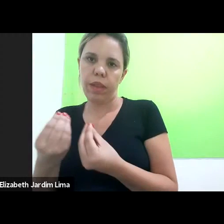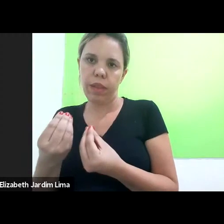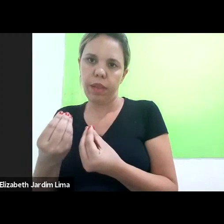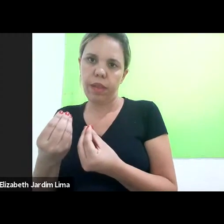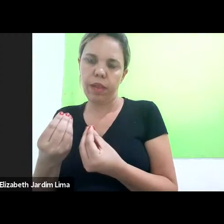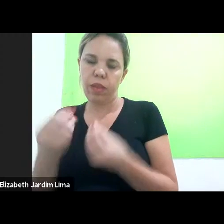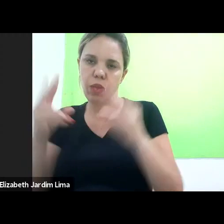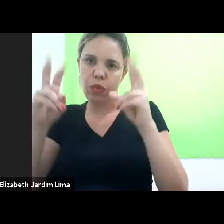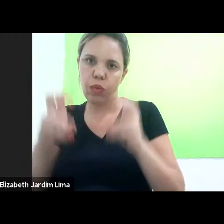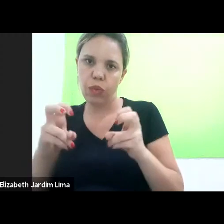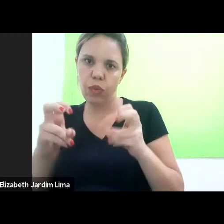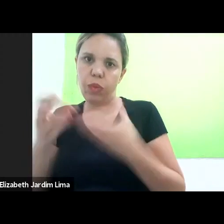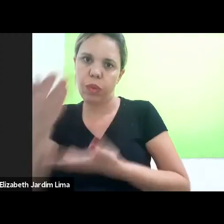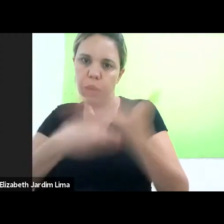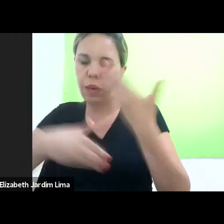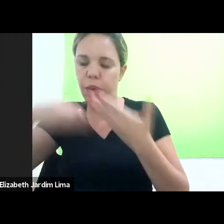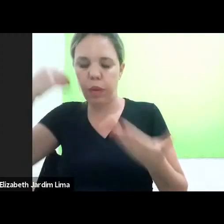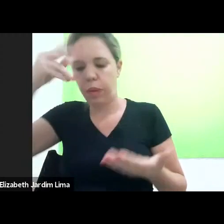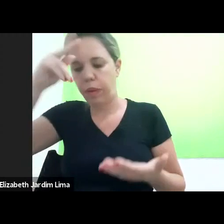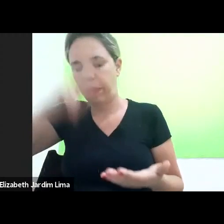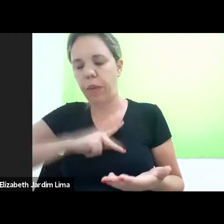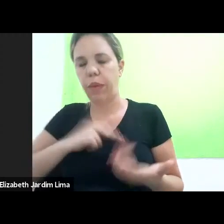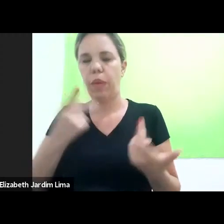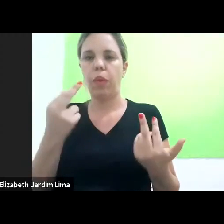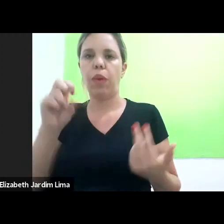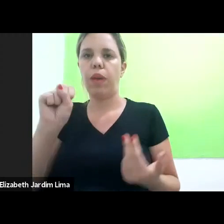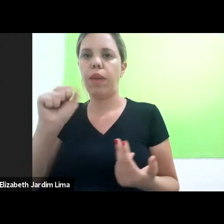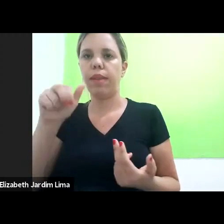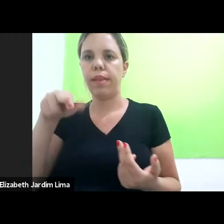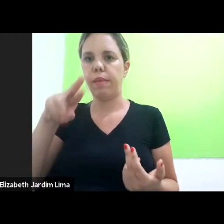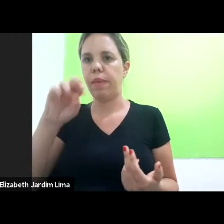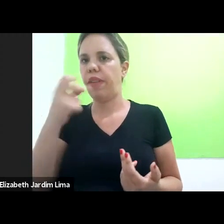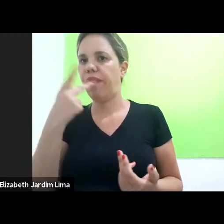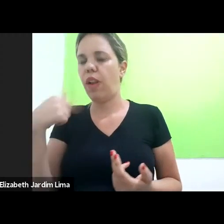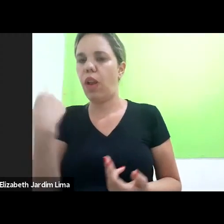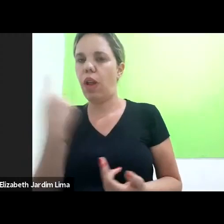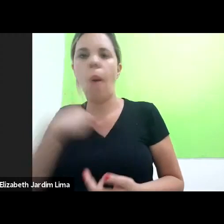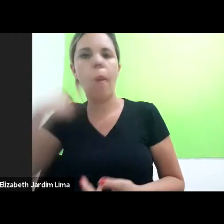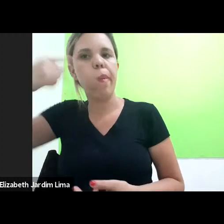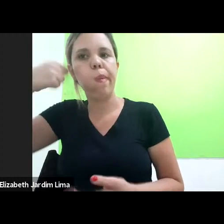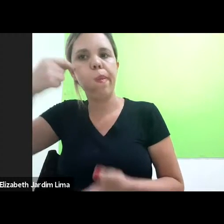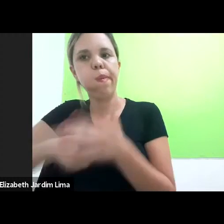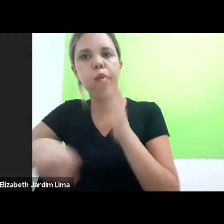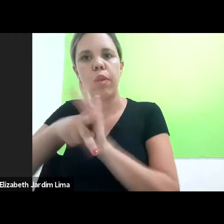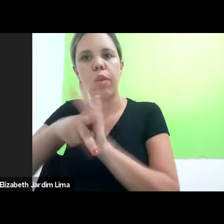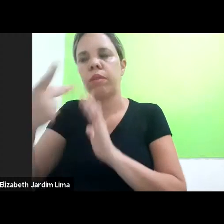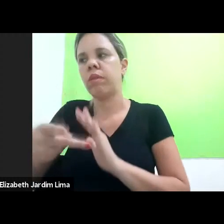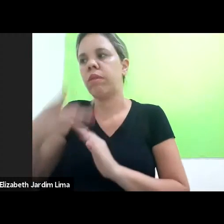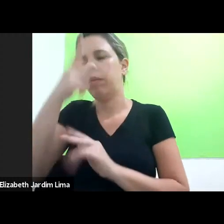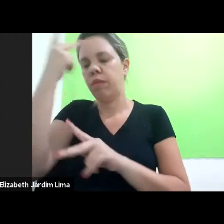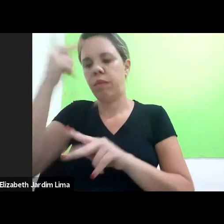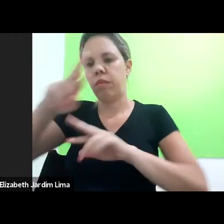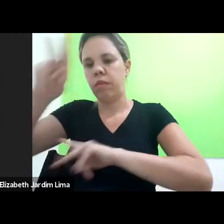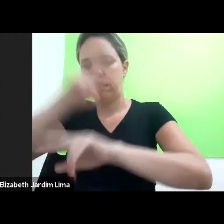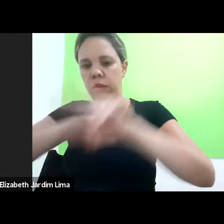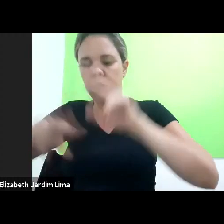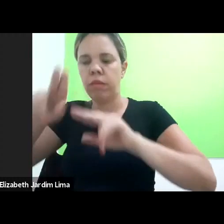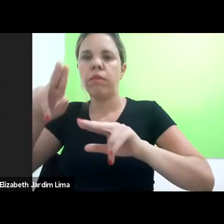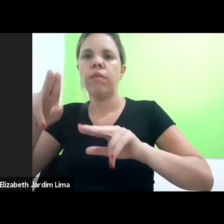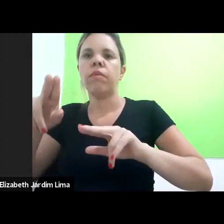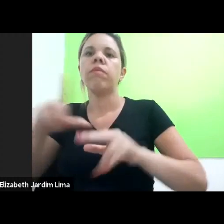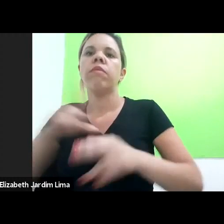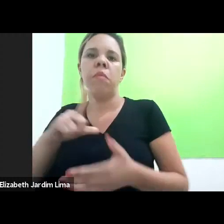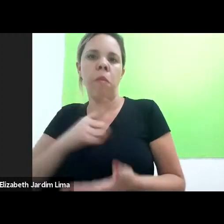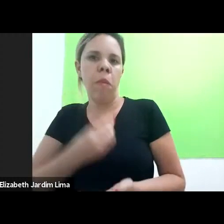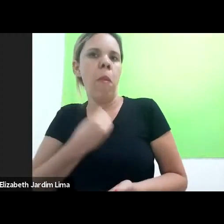questões pessoais mesmo, porque, como a Samara falou mesmo, a gente advoga em causa própria, né, e esse sentimento,